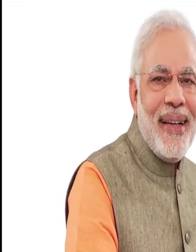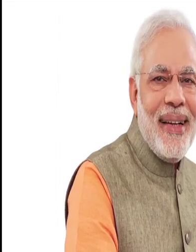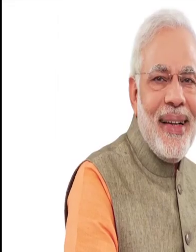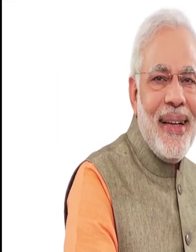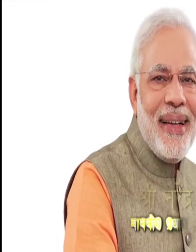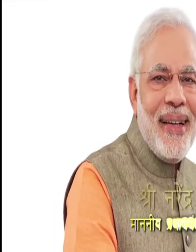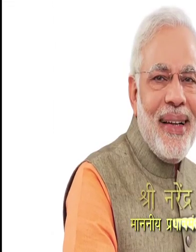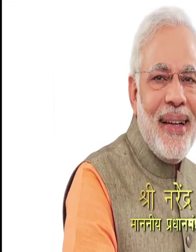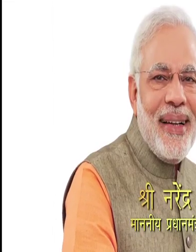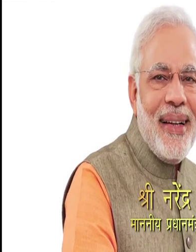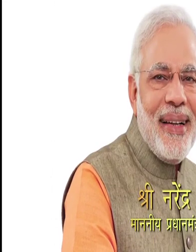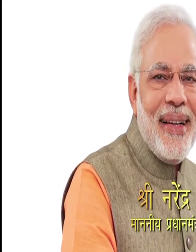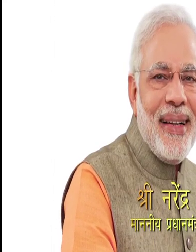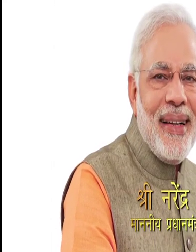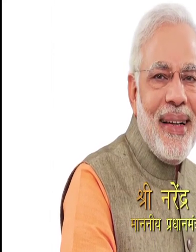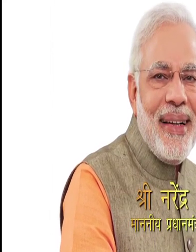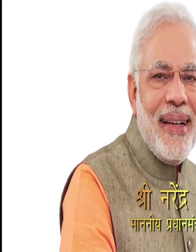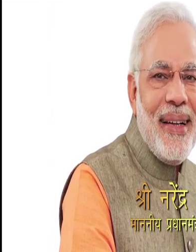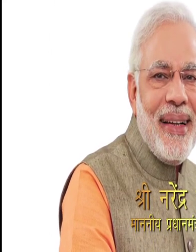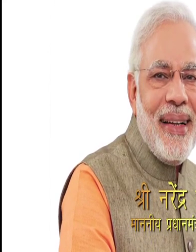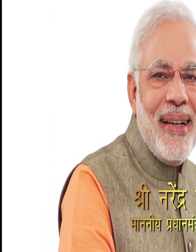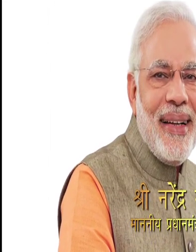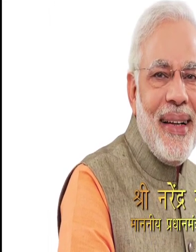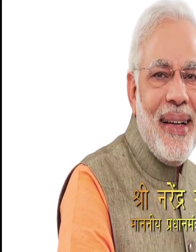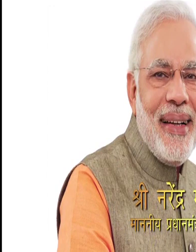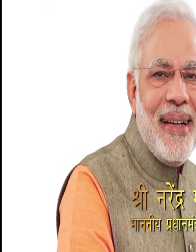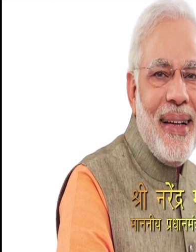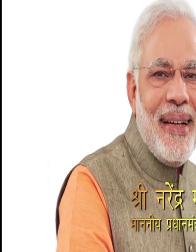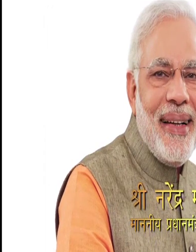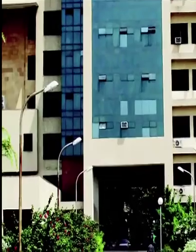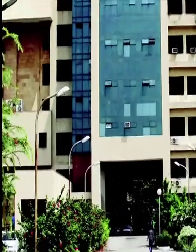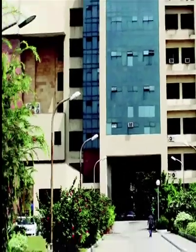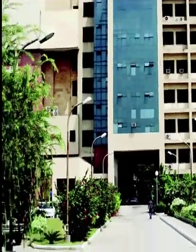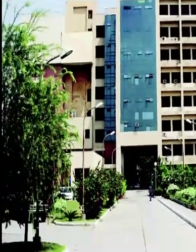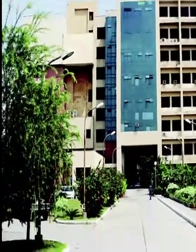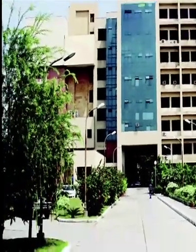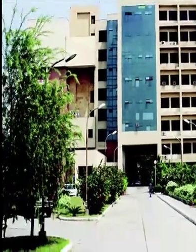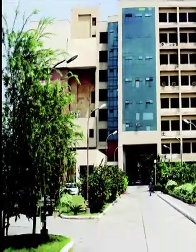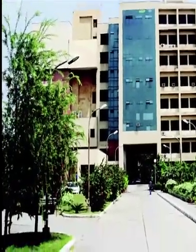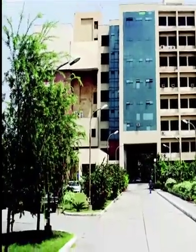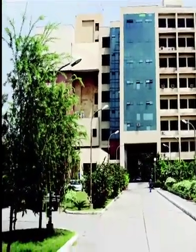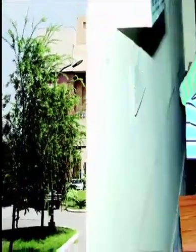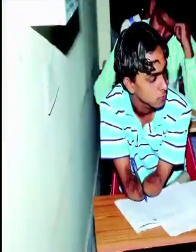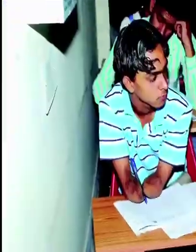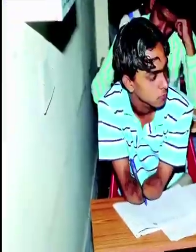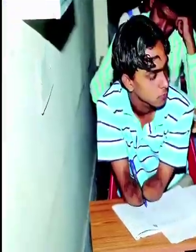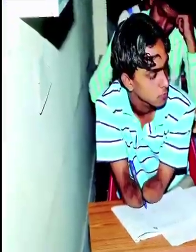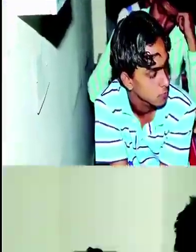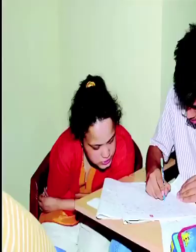हिंदुस्तान के हर कोने में नौजवानों के पास प्रतिभा है, उन्हें अवसर चाहिए। NIOS देता रहा है युवाओं को अवसर आगे